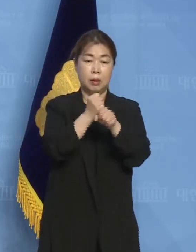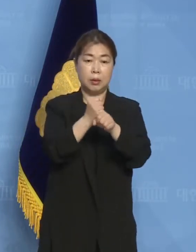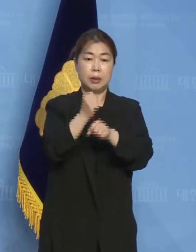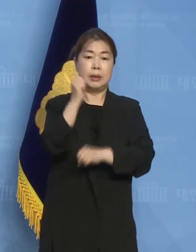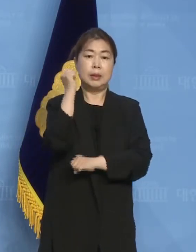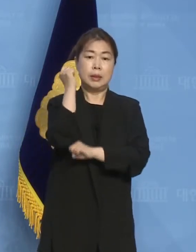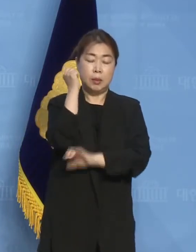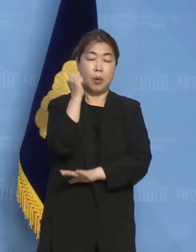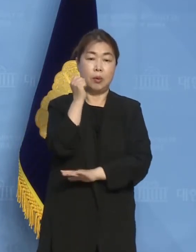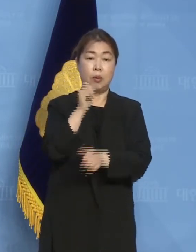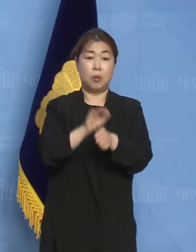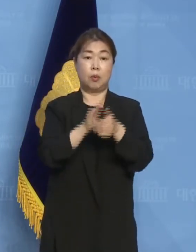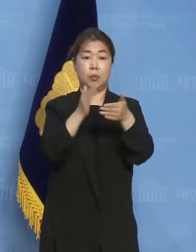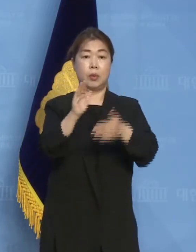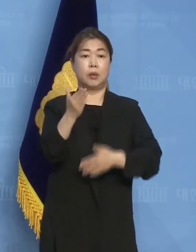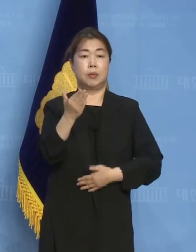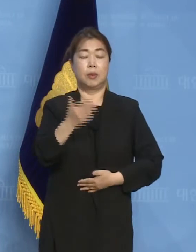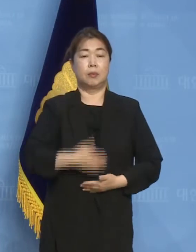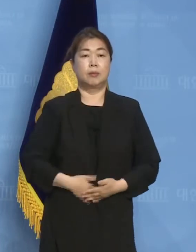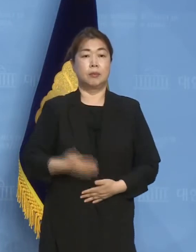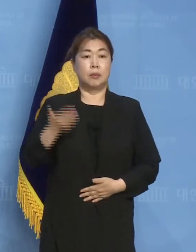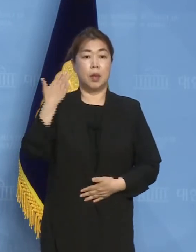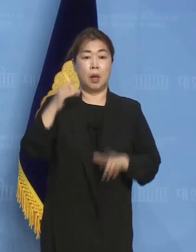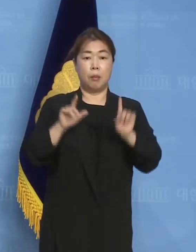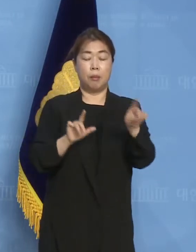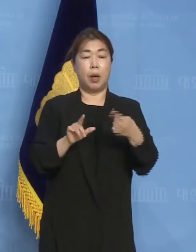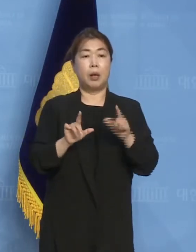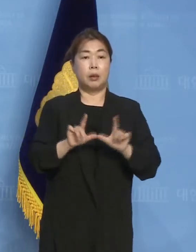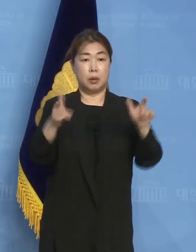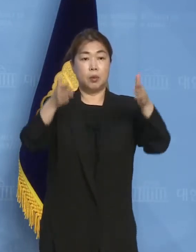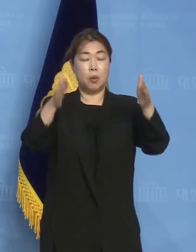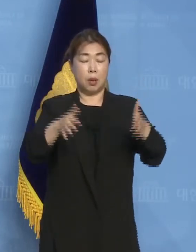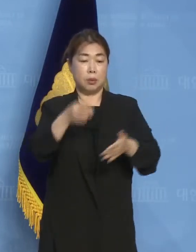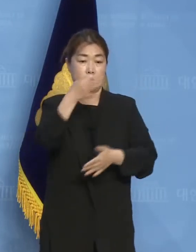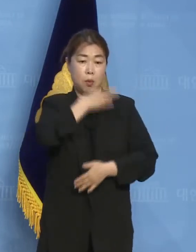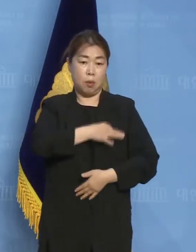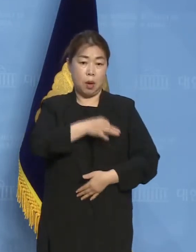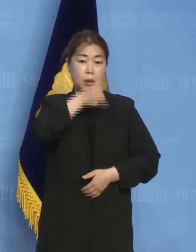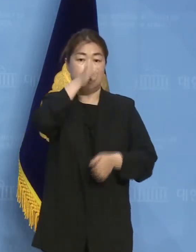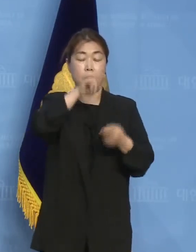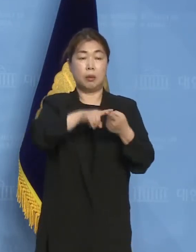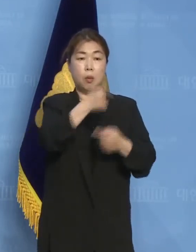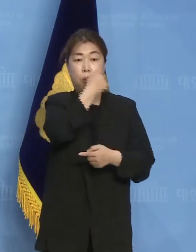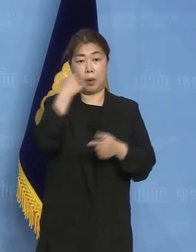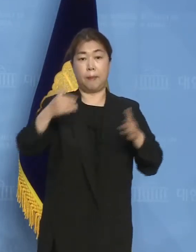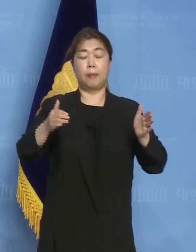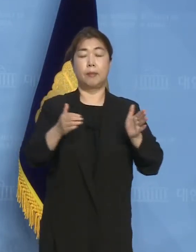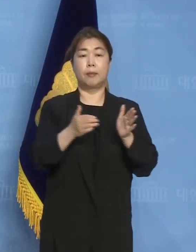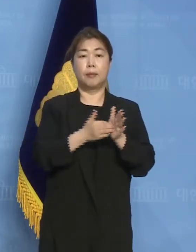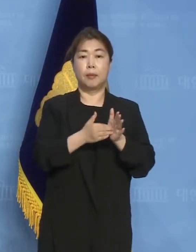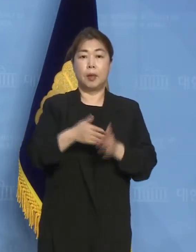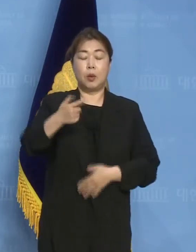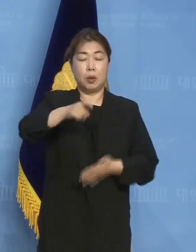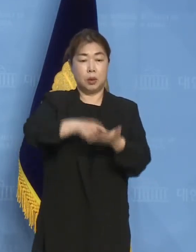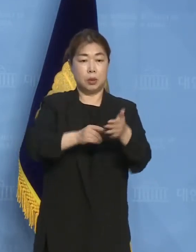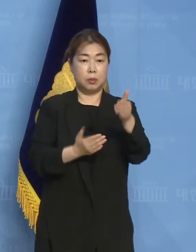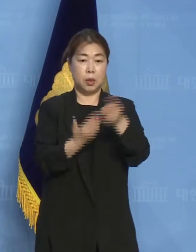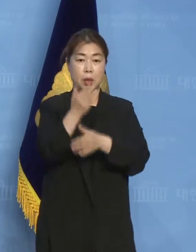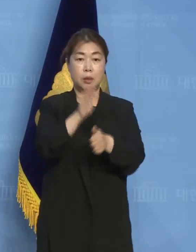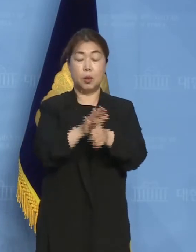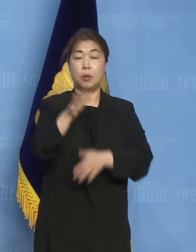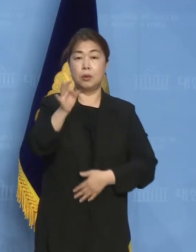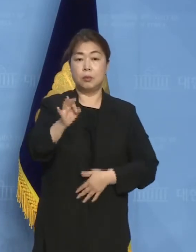단초가 되었습니다. 지난 100일 동안 긴급재난지원금의 효과는 충분히 확인되었습니다.